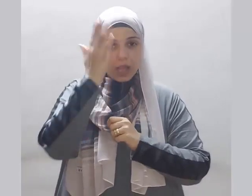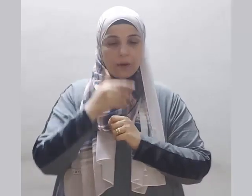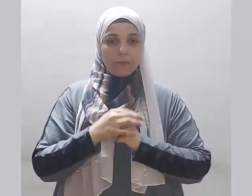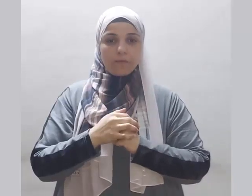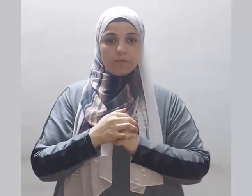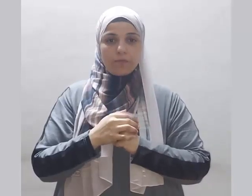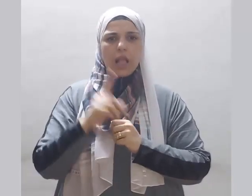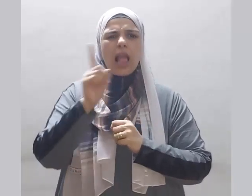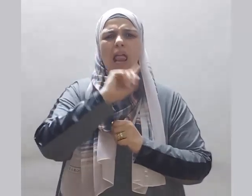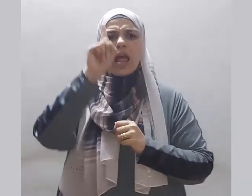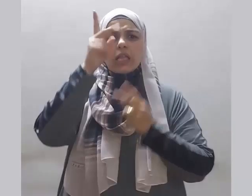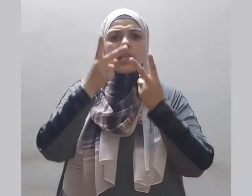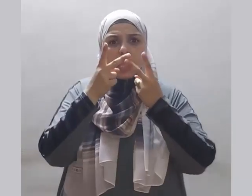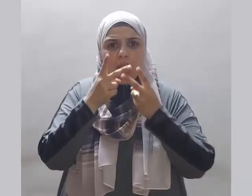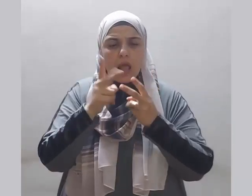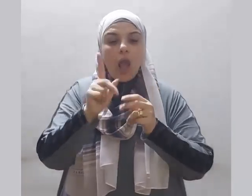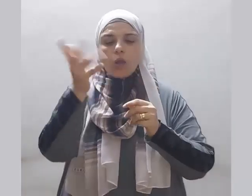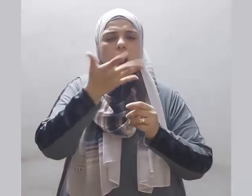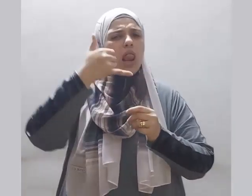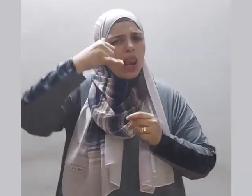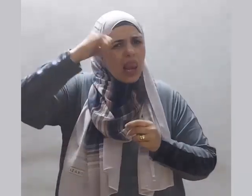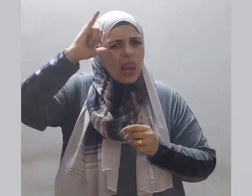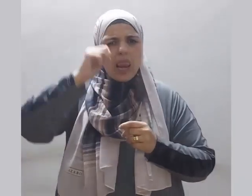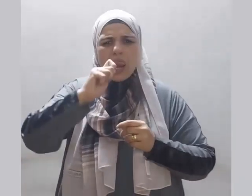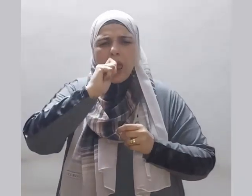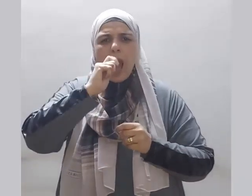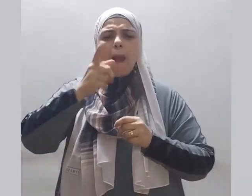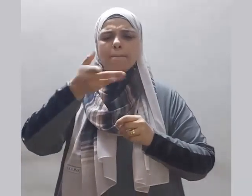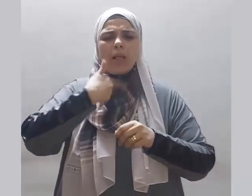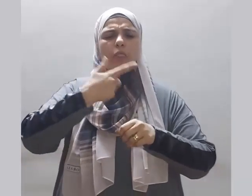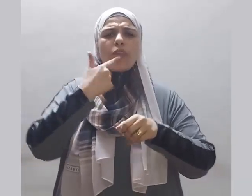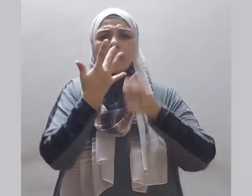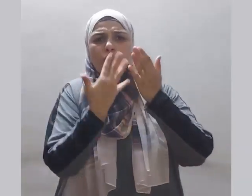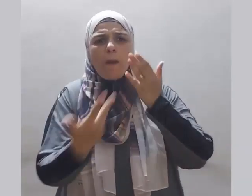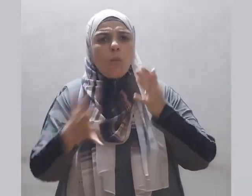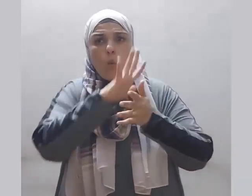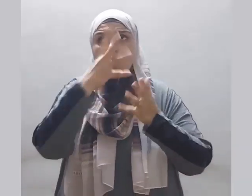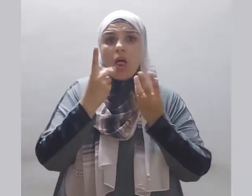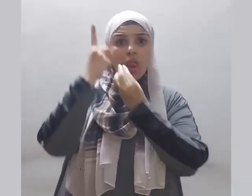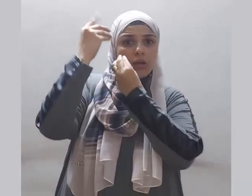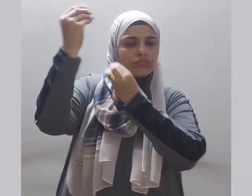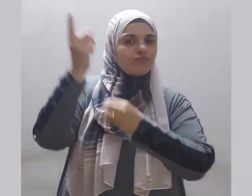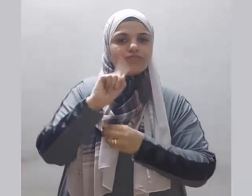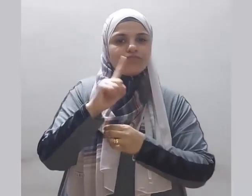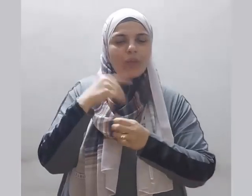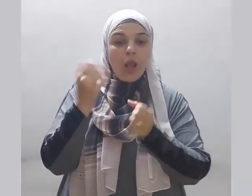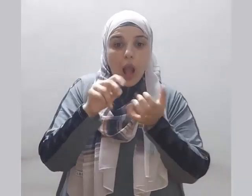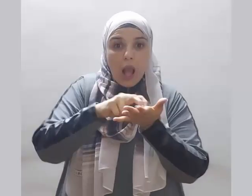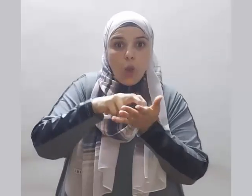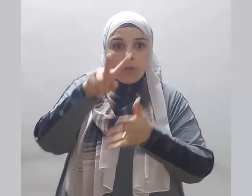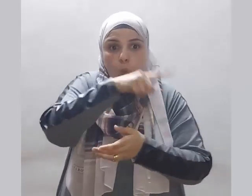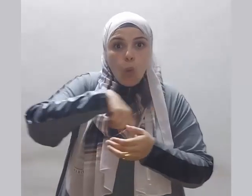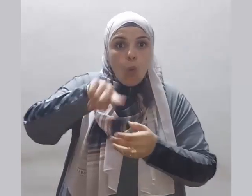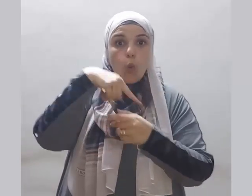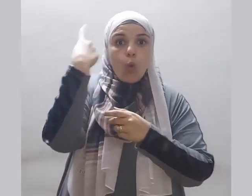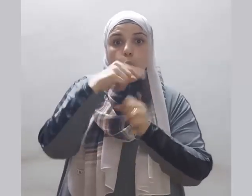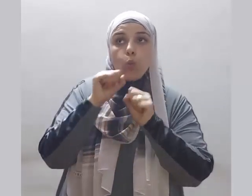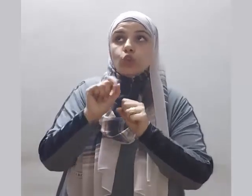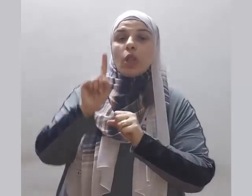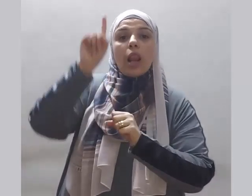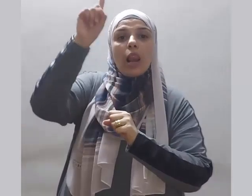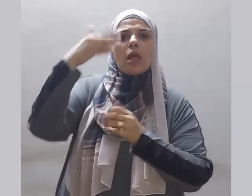لن ينال الله لحومها ولا دماؤها ولكن يناله التقوى منكم